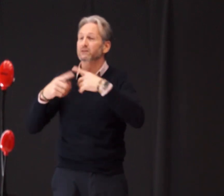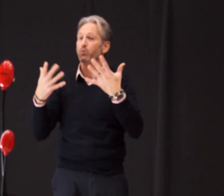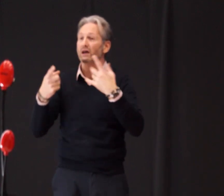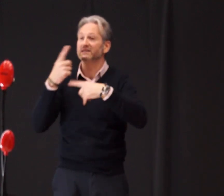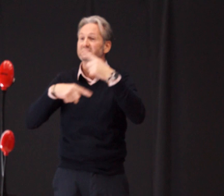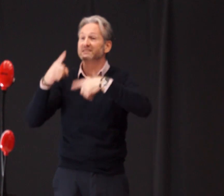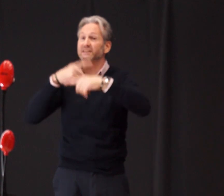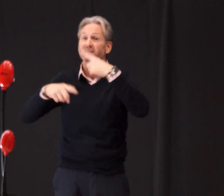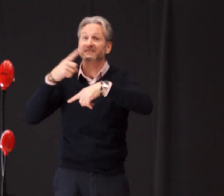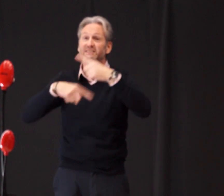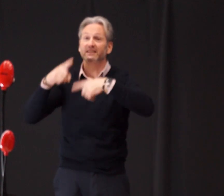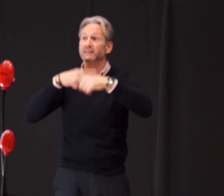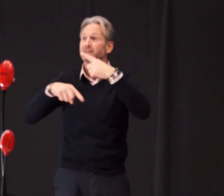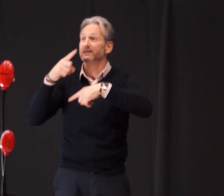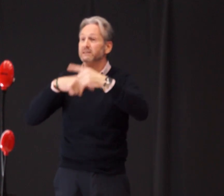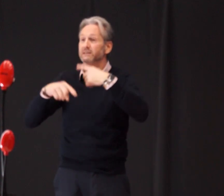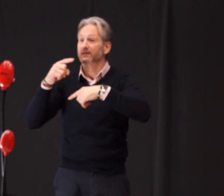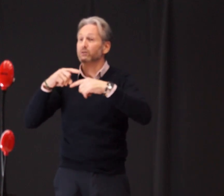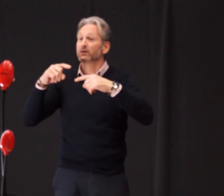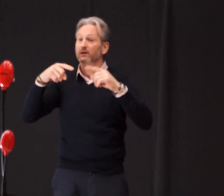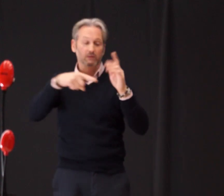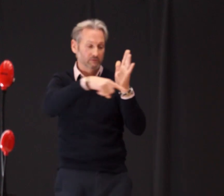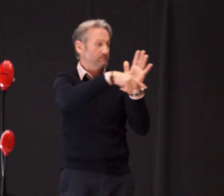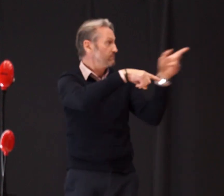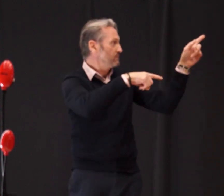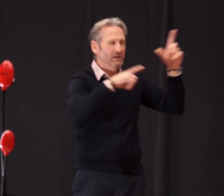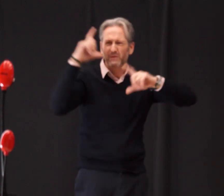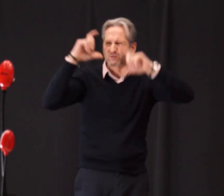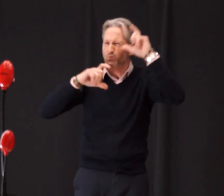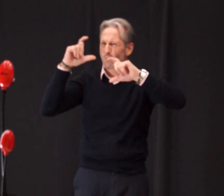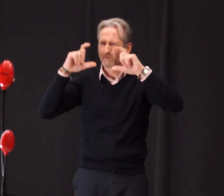À vous, selon vous, c'est quoi ce signe? Et le signe composé de tout ça?